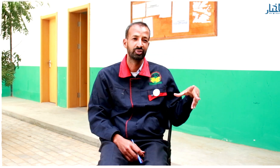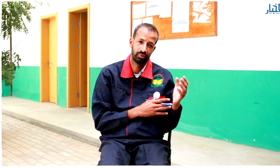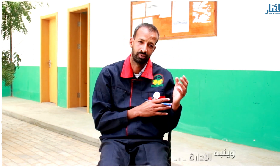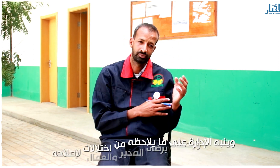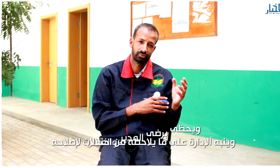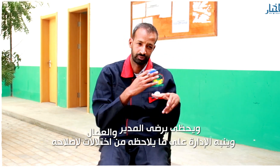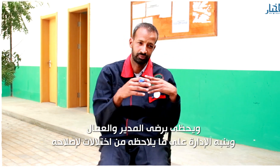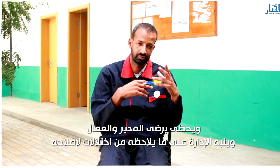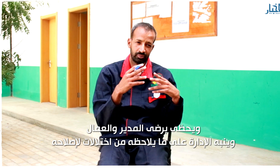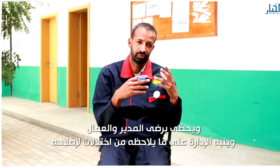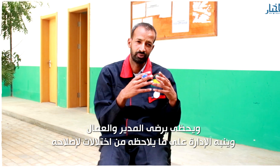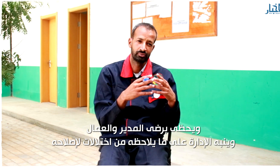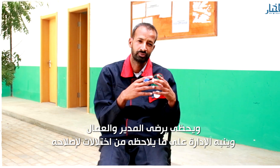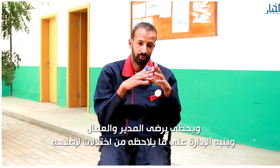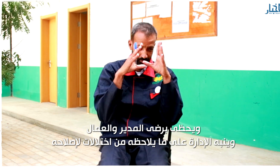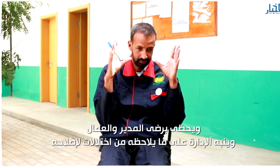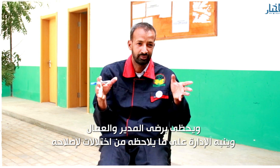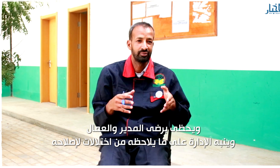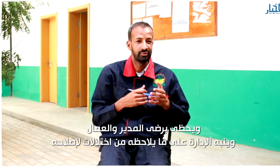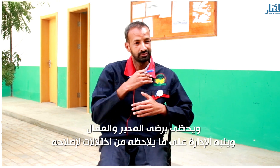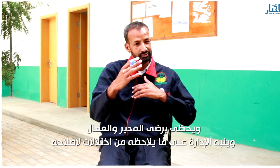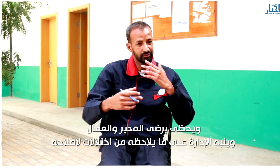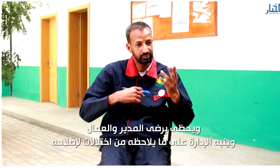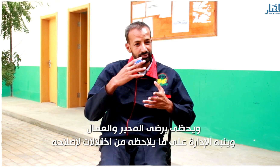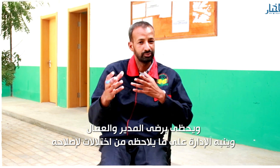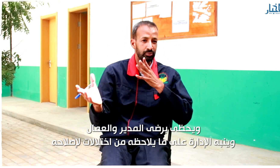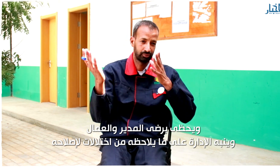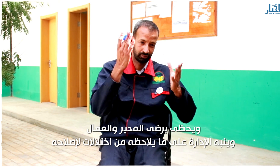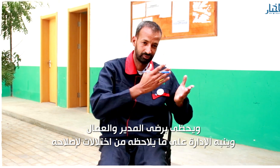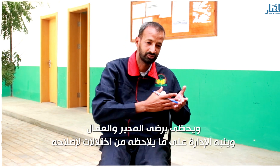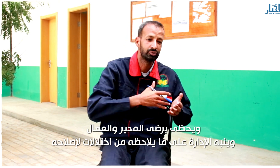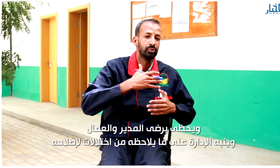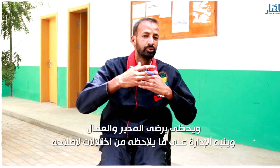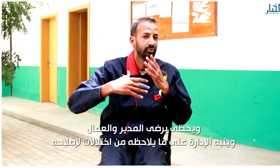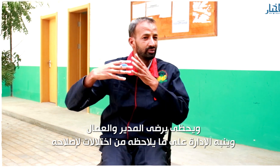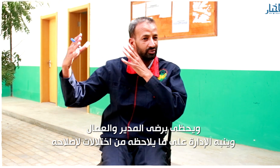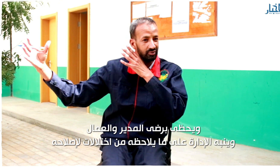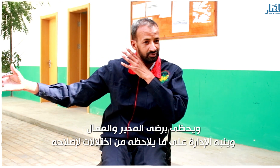هو اسمع الحمد لله مدير رادي هنا اسكان مدير رادي ما يشوف شي خاص ما يجي معلم الاداره